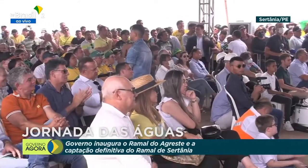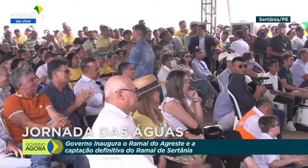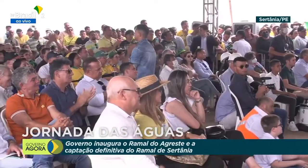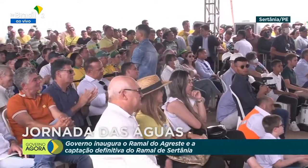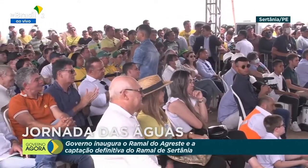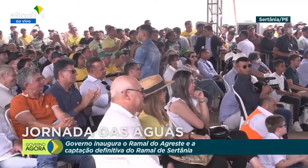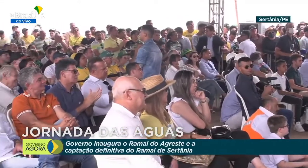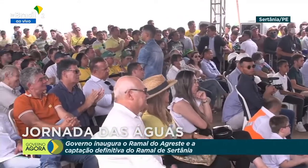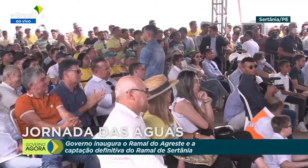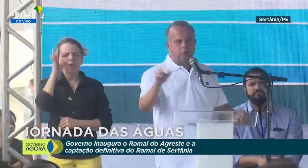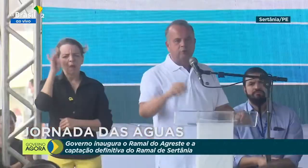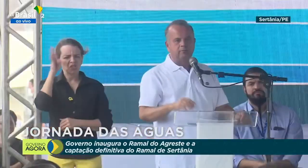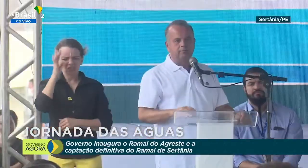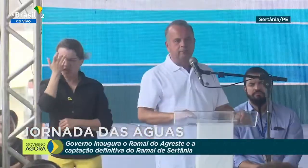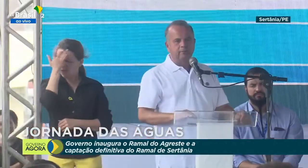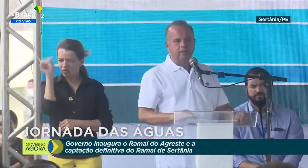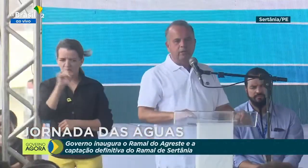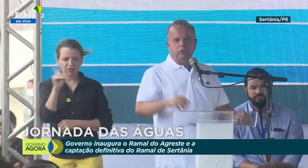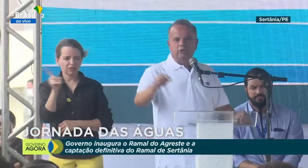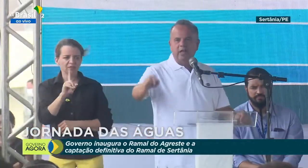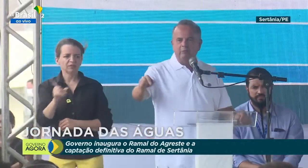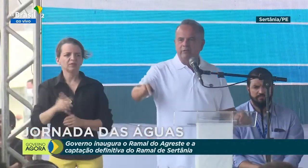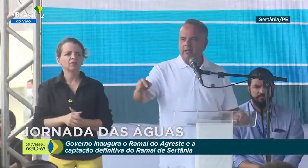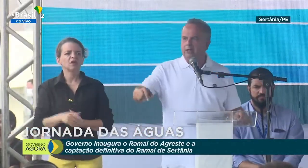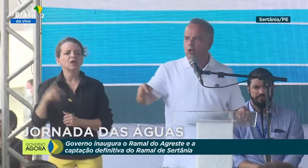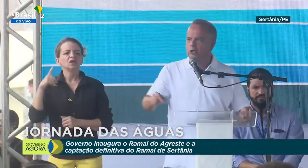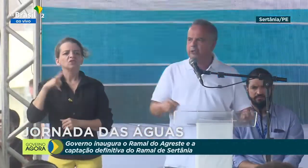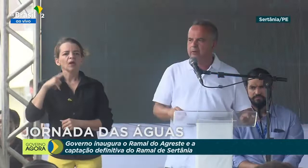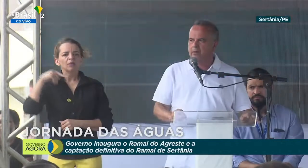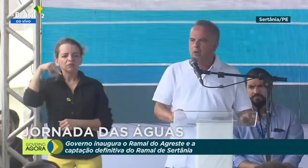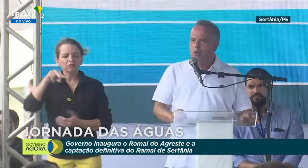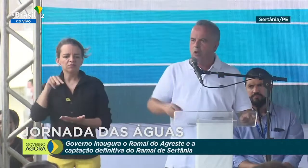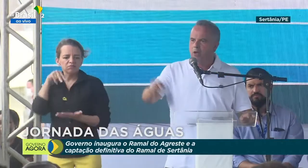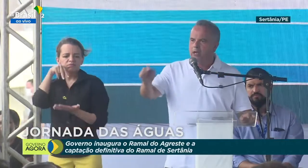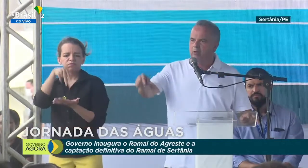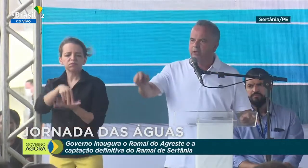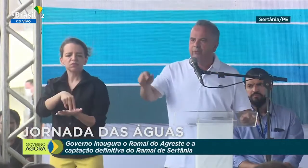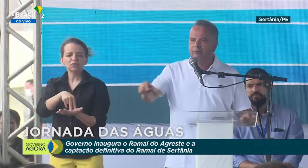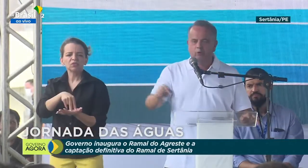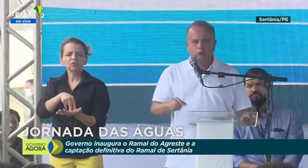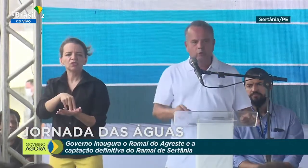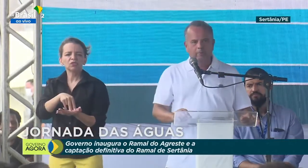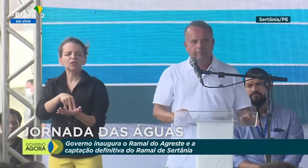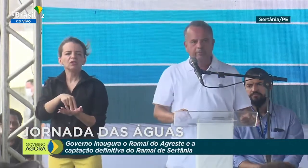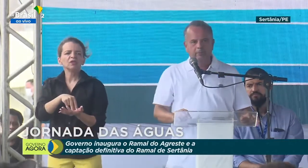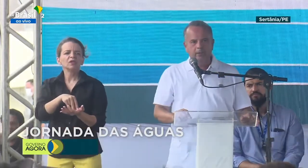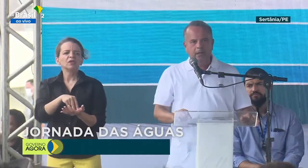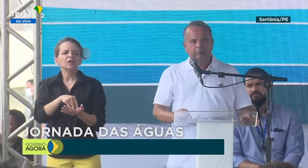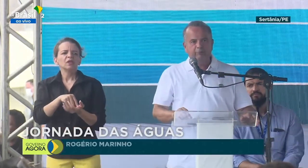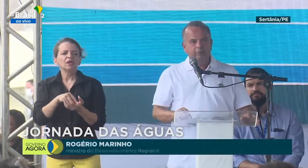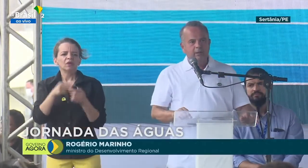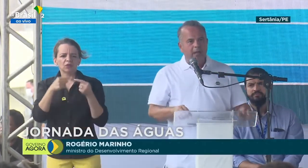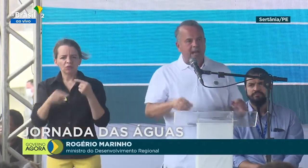Não imaginem que é fácil. Estarmos aqui hoje colhendo este fruto